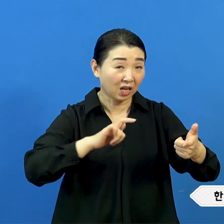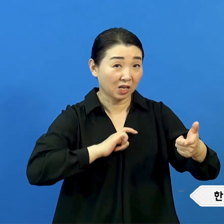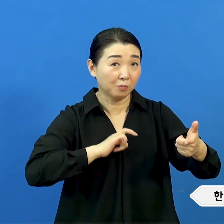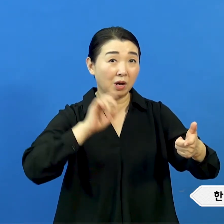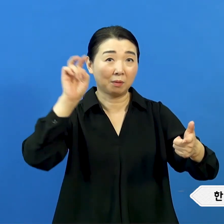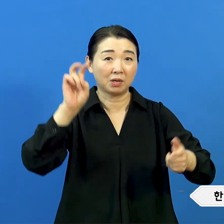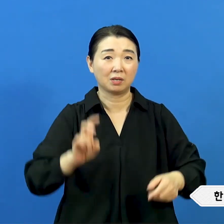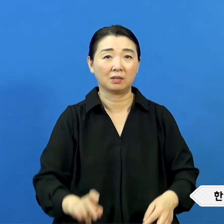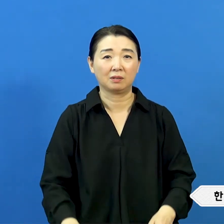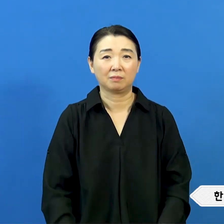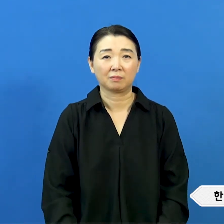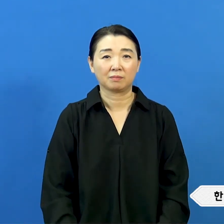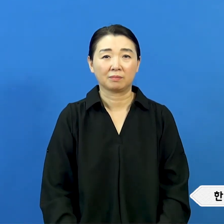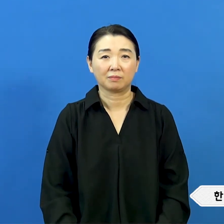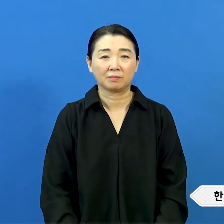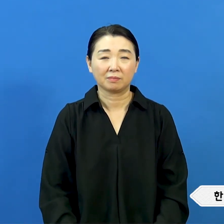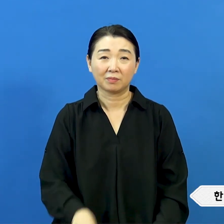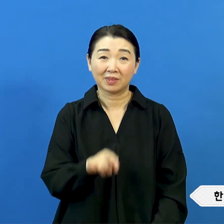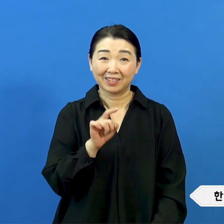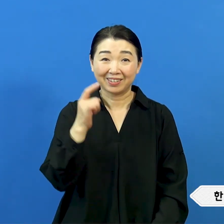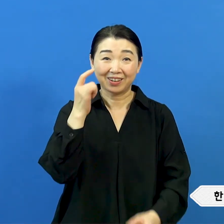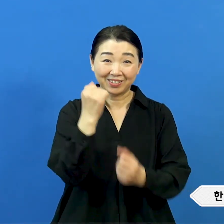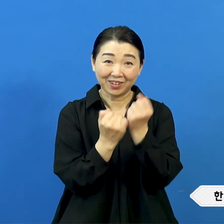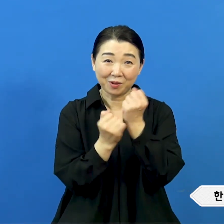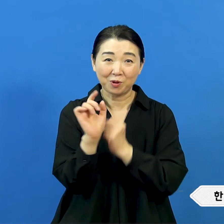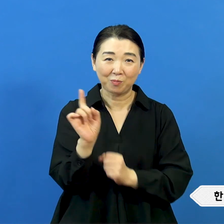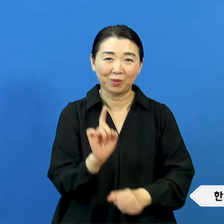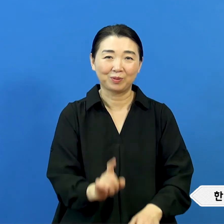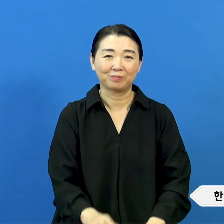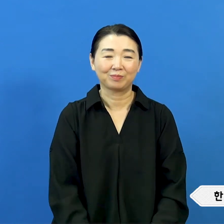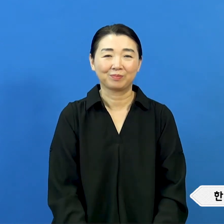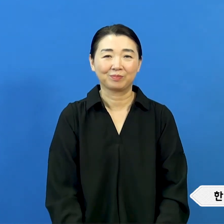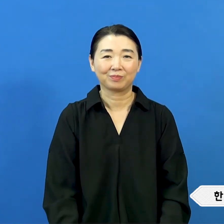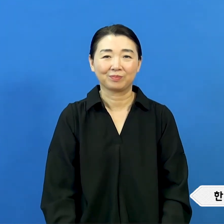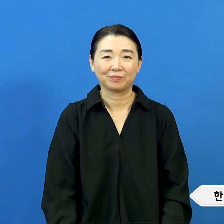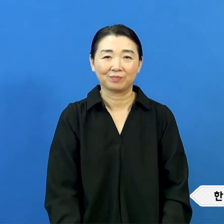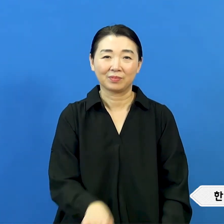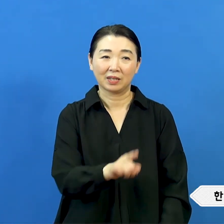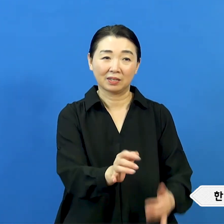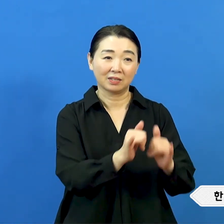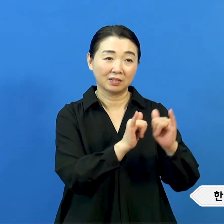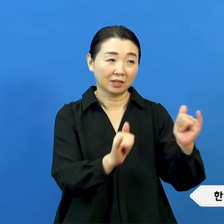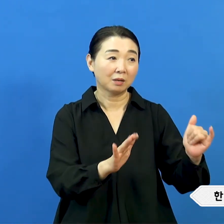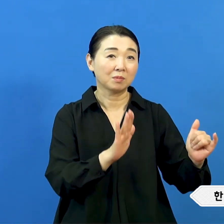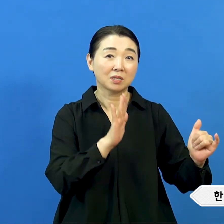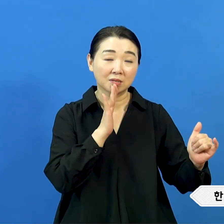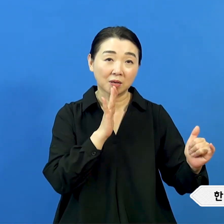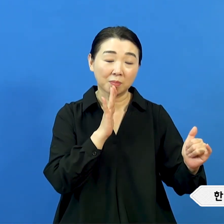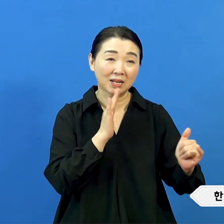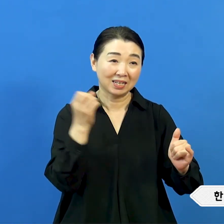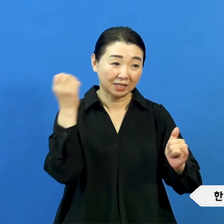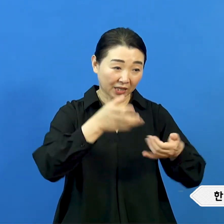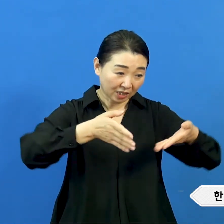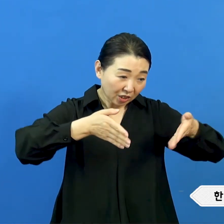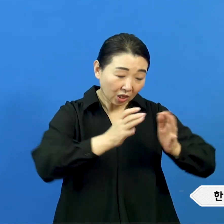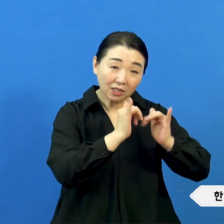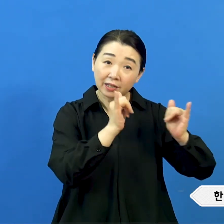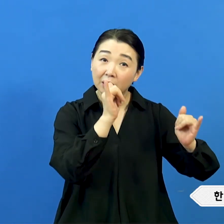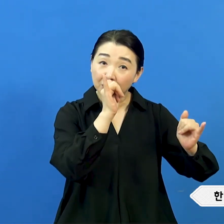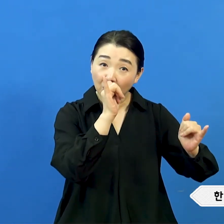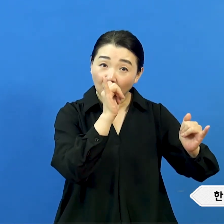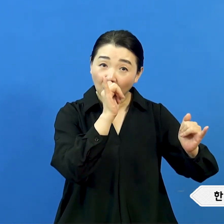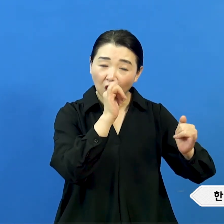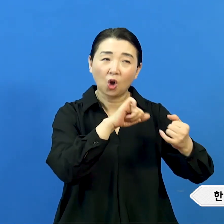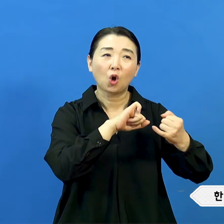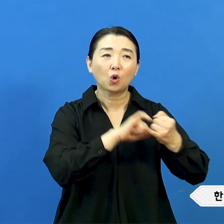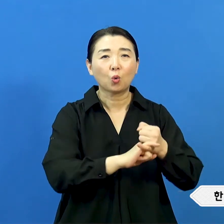수가 있습니다. 그것은 이렇게 설명할 수 있습니다. 그 사람이 정말로 중생한 사람이라면